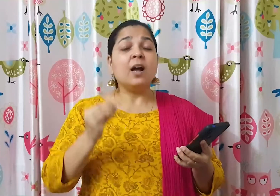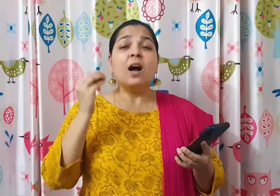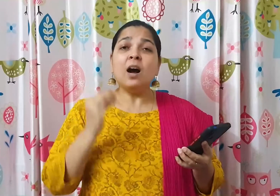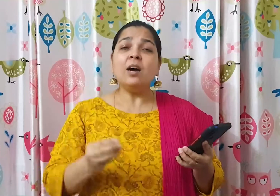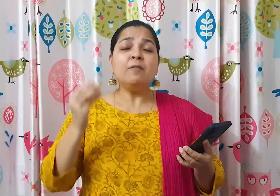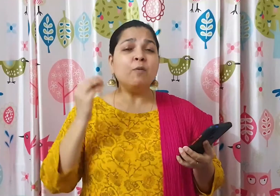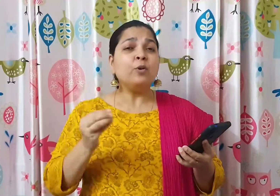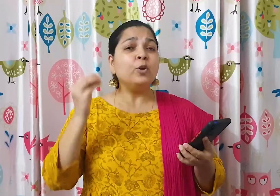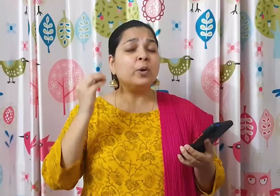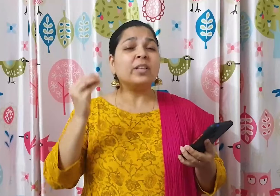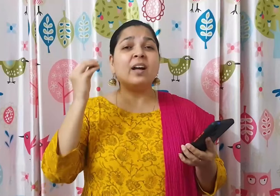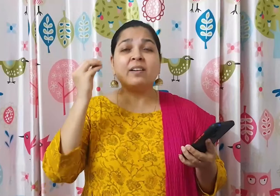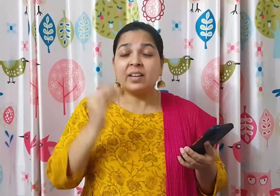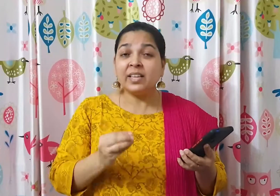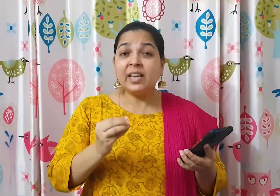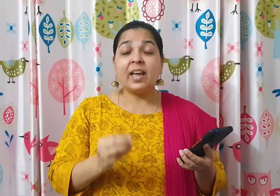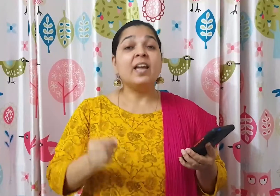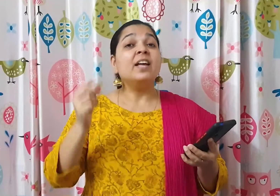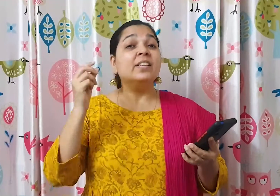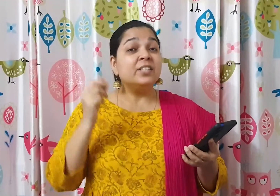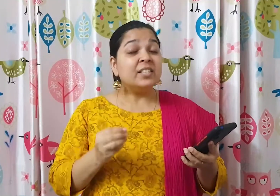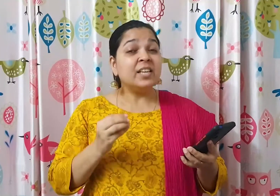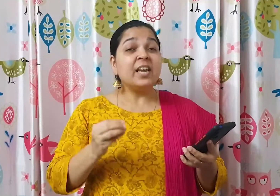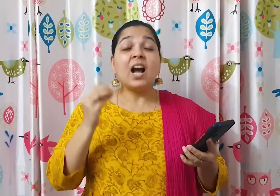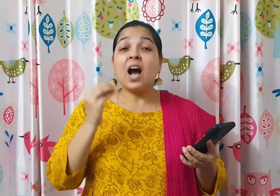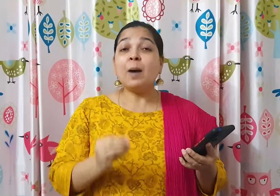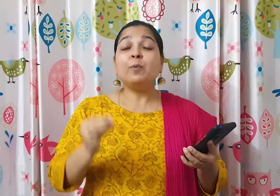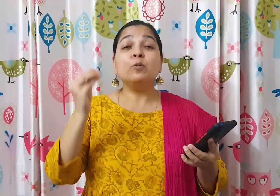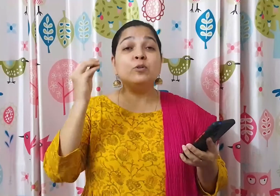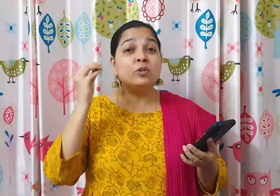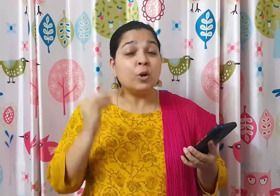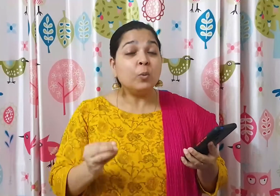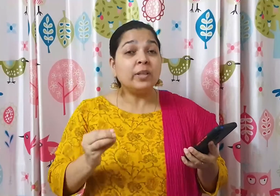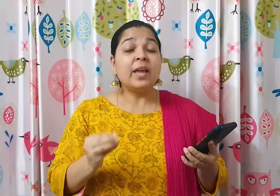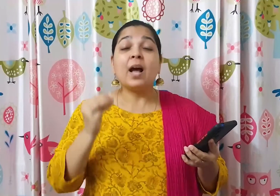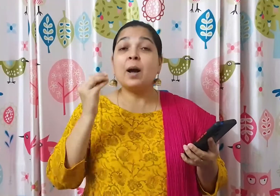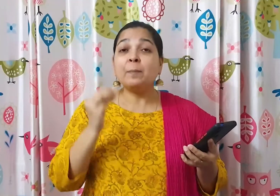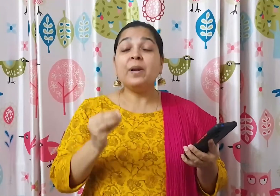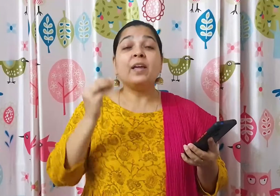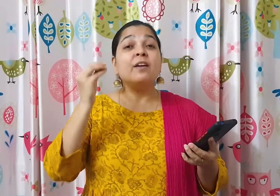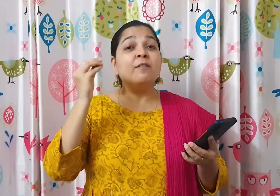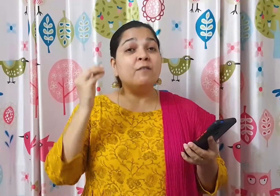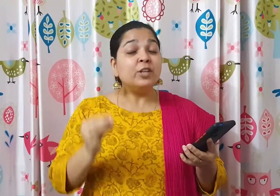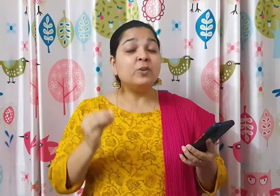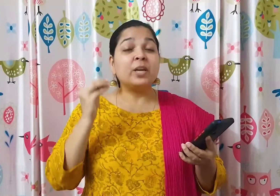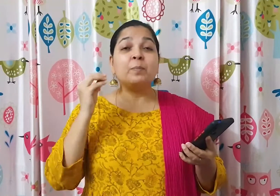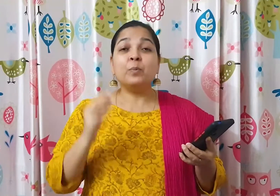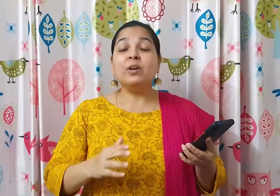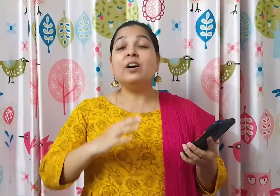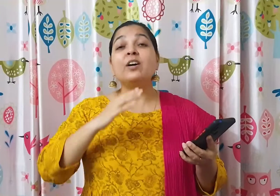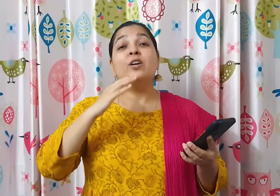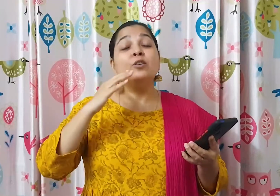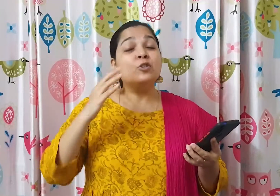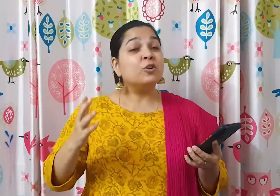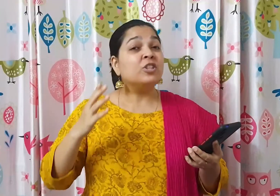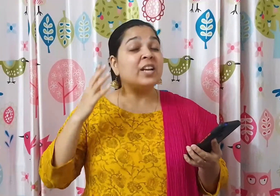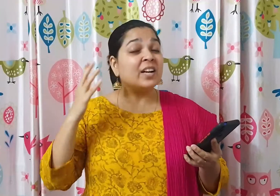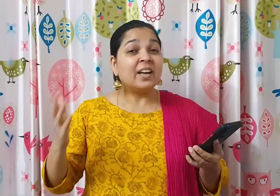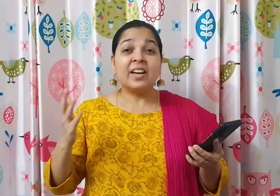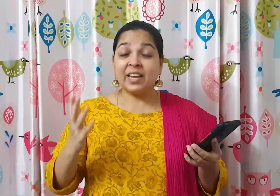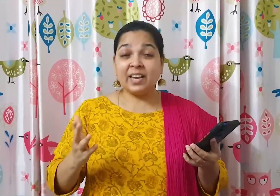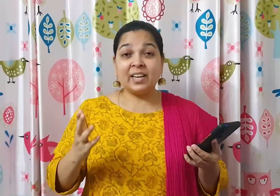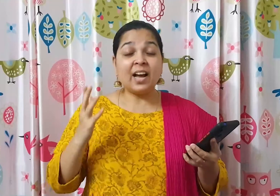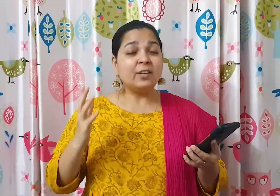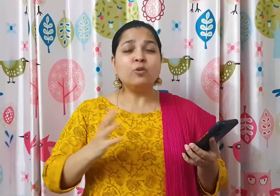মই আপোনালোকক কৈছোঁ যে সৃষ্টিৰ সময়ত পৰিস্থিতি একেবাৰে বেয়া আছিলে আৰু ঈশ্বৰে জানিছিলে যে ইয়াত